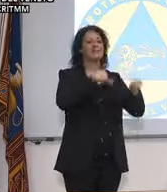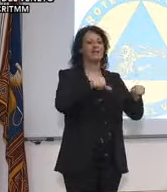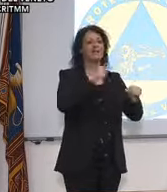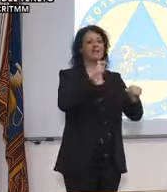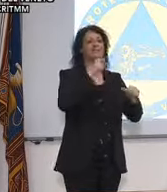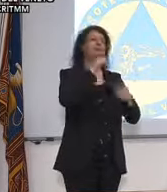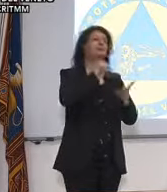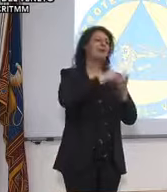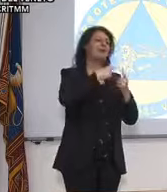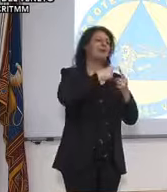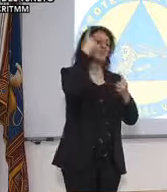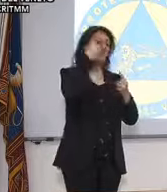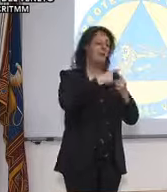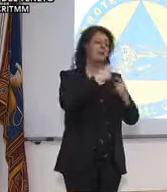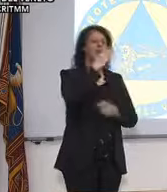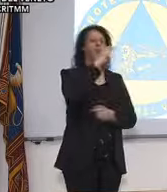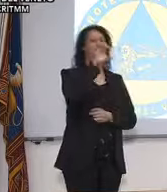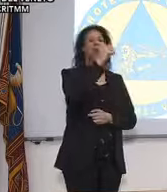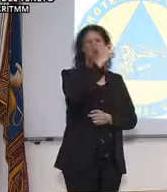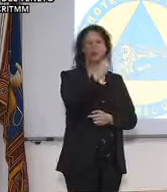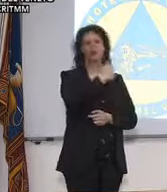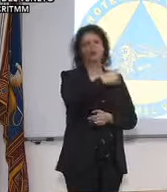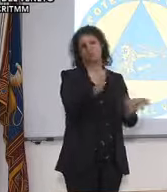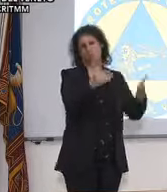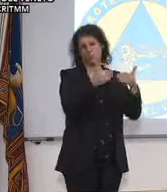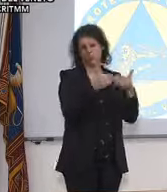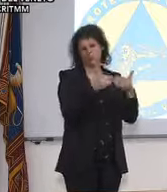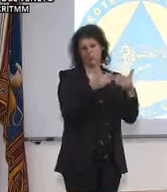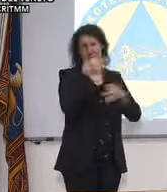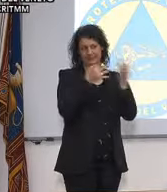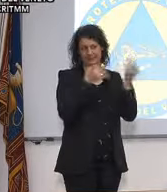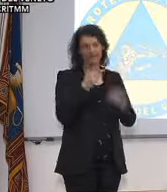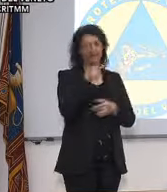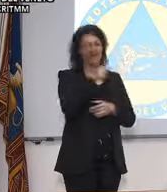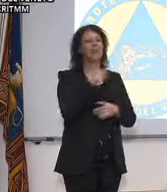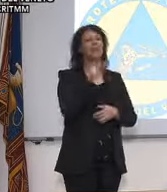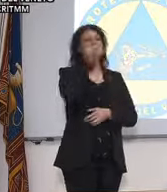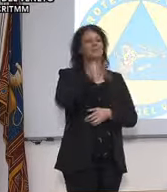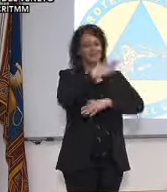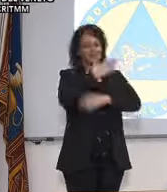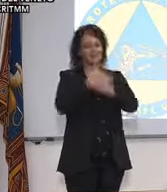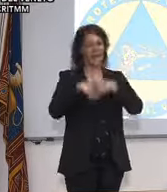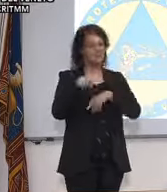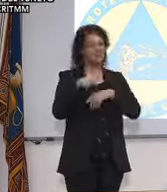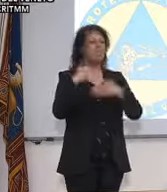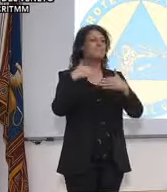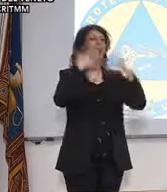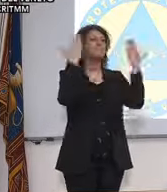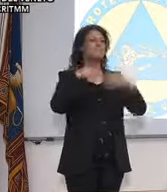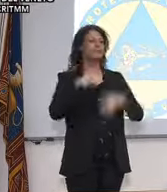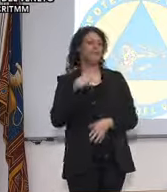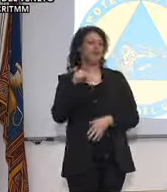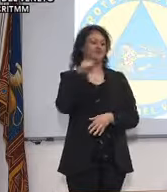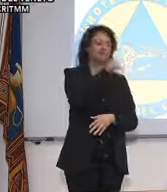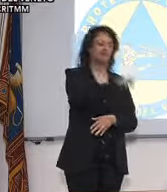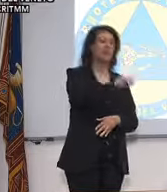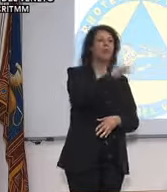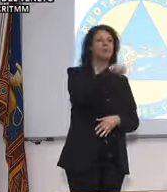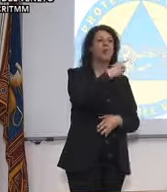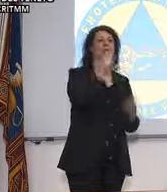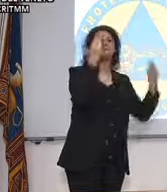urno, quindi quelli che avevano il disabile che veniva, si recava in questi centri la mattina e poi alla sera, pomeriggio,